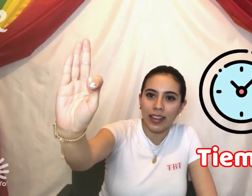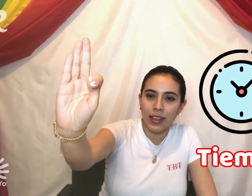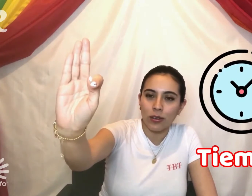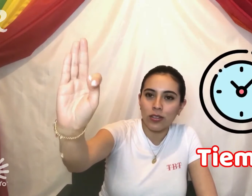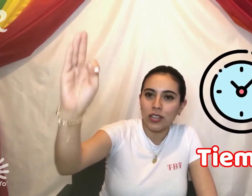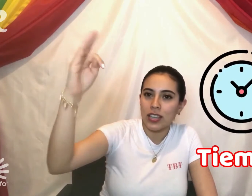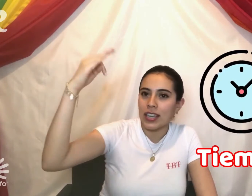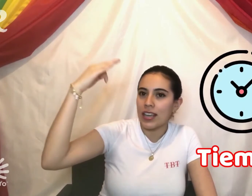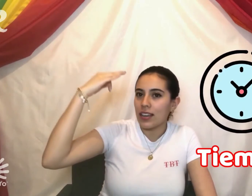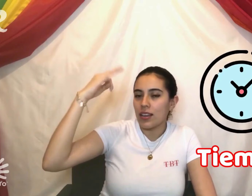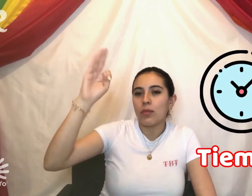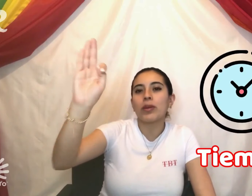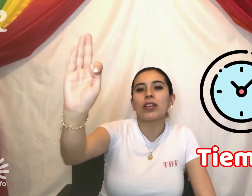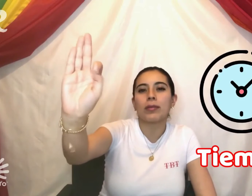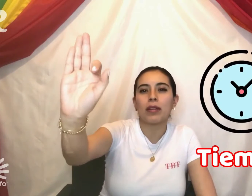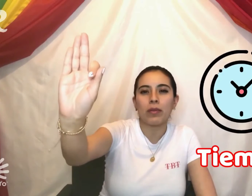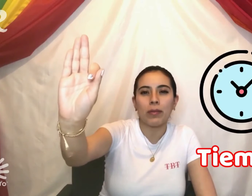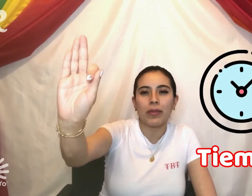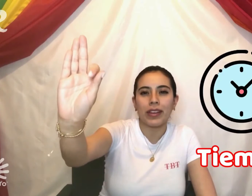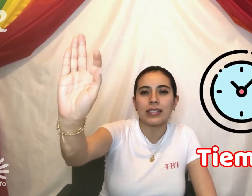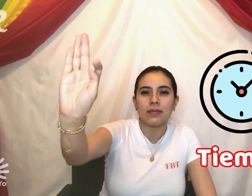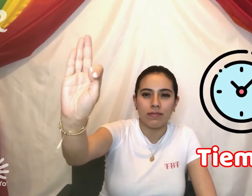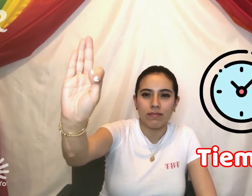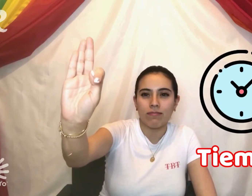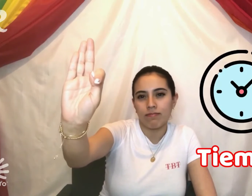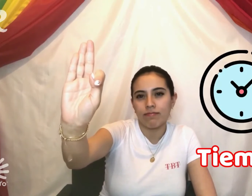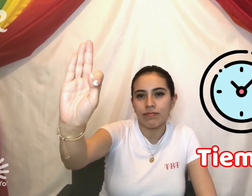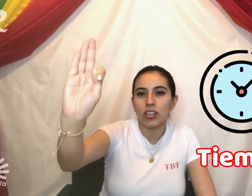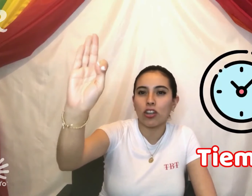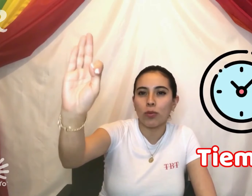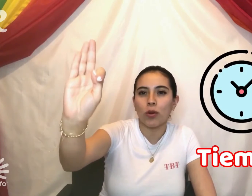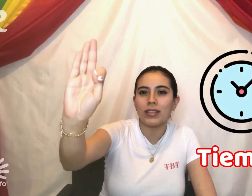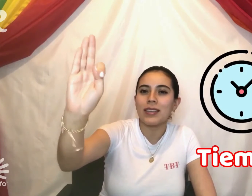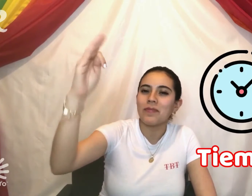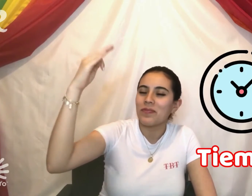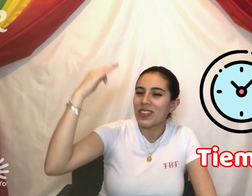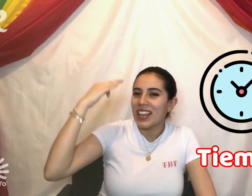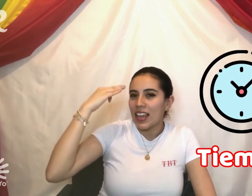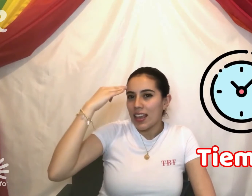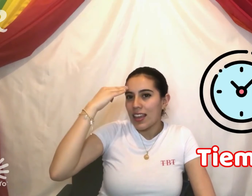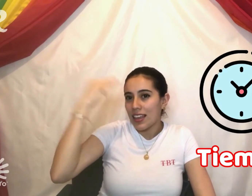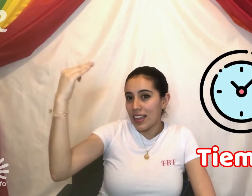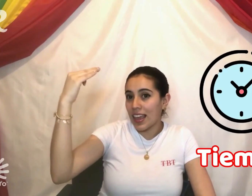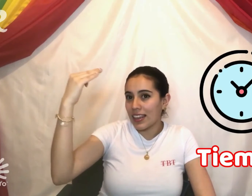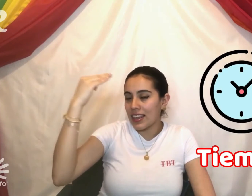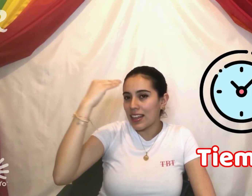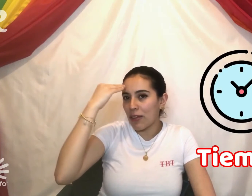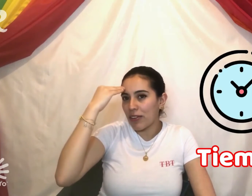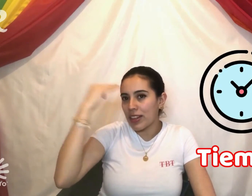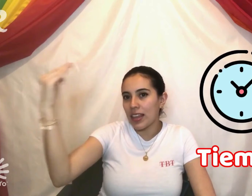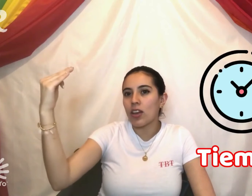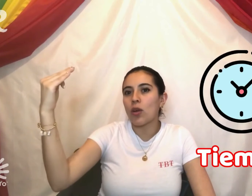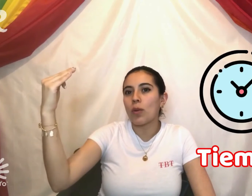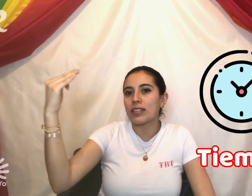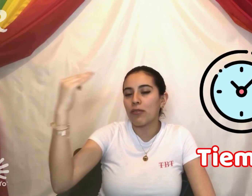levantaditos, y bueno, también lo pueden poner así. Yo lo pongo así. Y aquí de la frente, como así